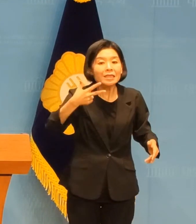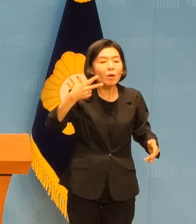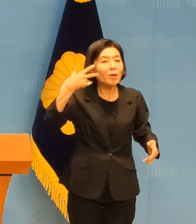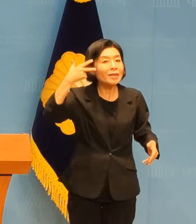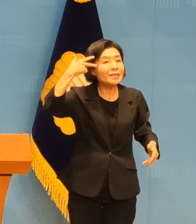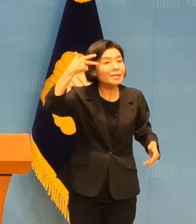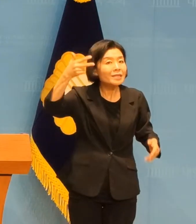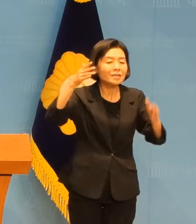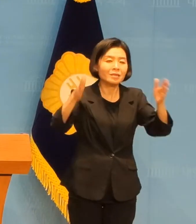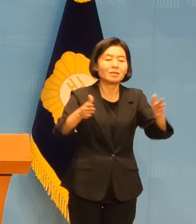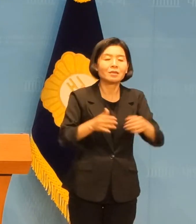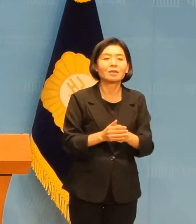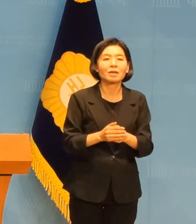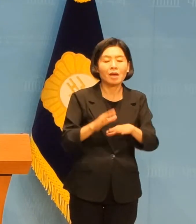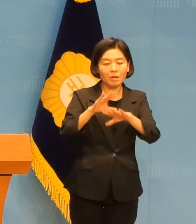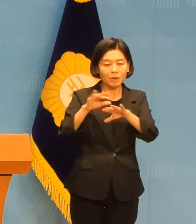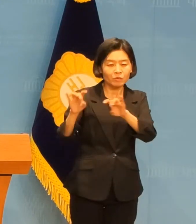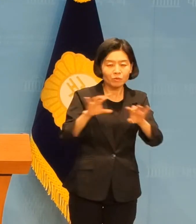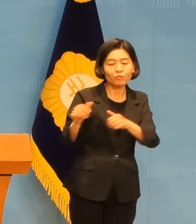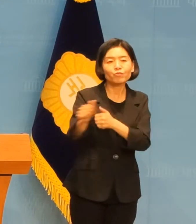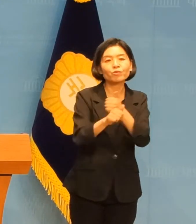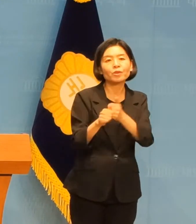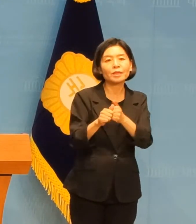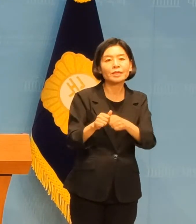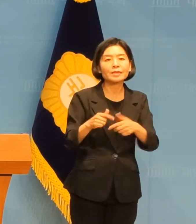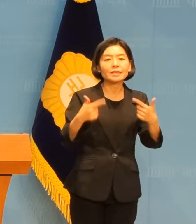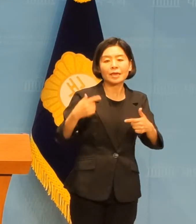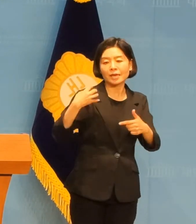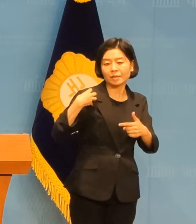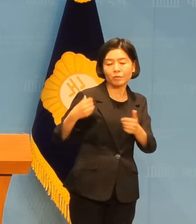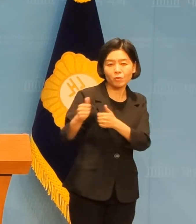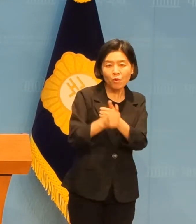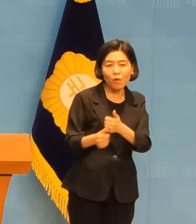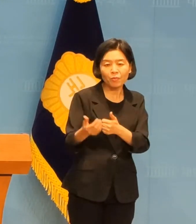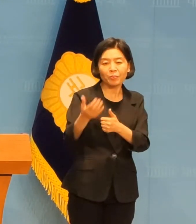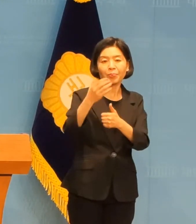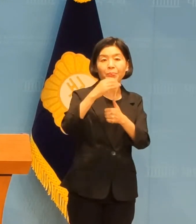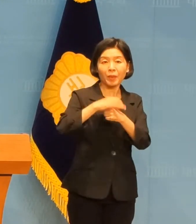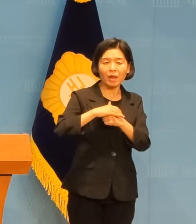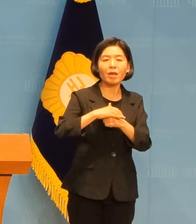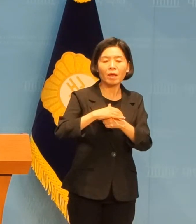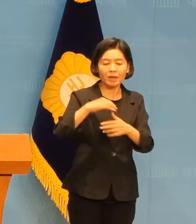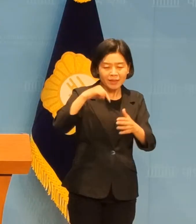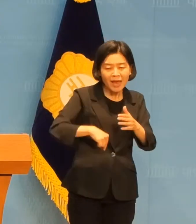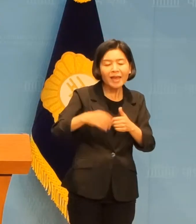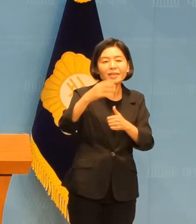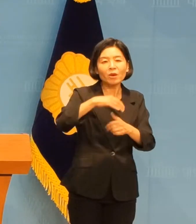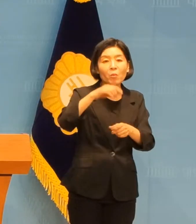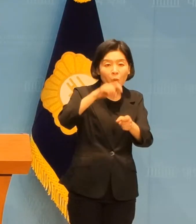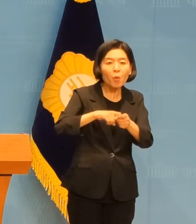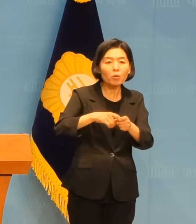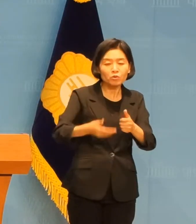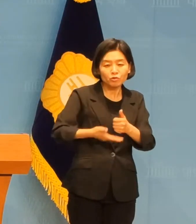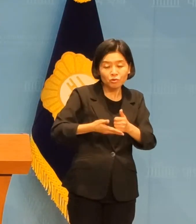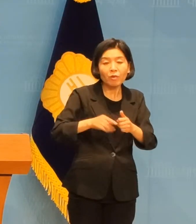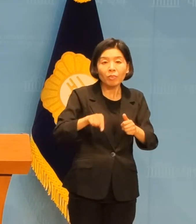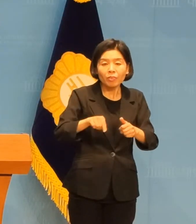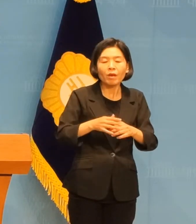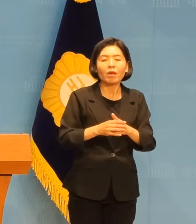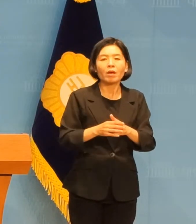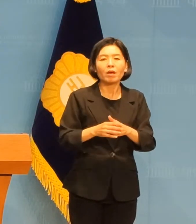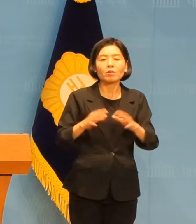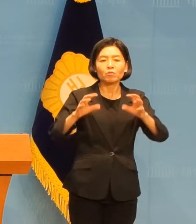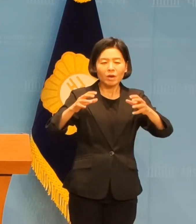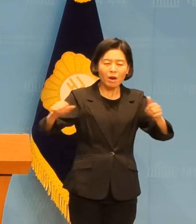동안 방송통신위원회 상임위원 내정자 최민희에게 가해졌던 국가폭력의 실상을